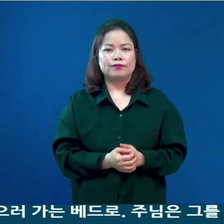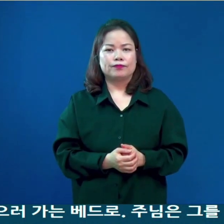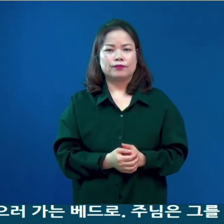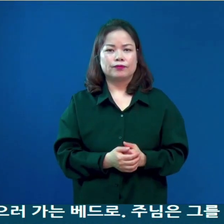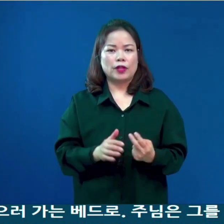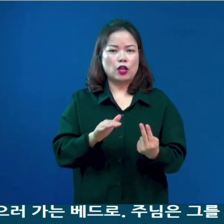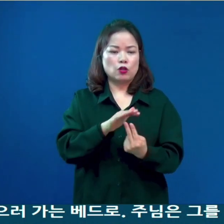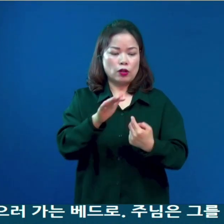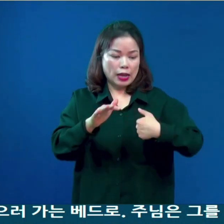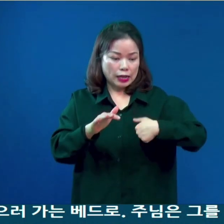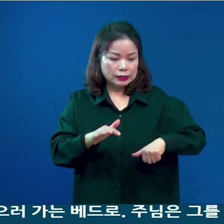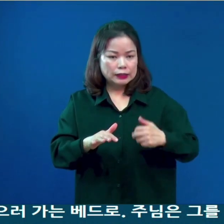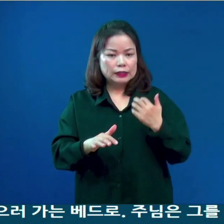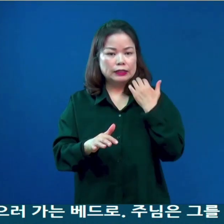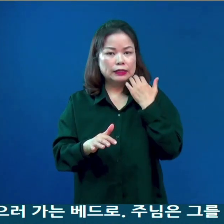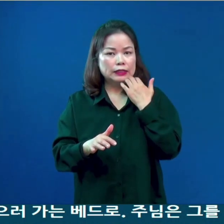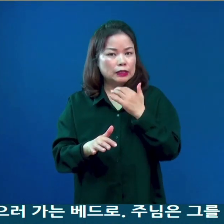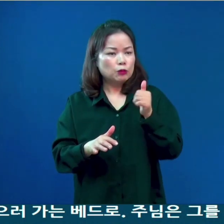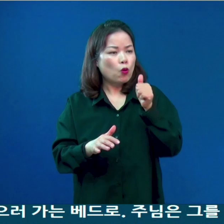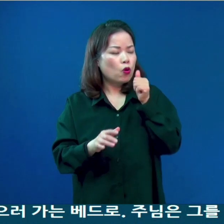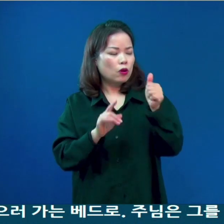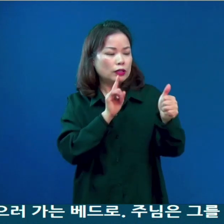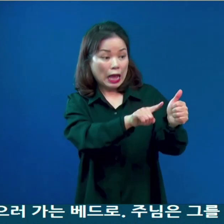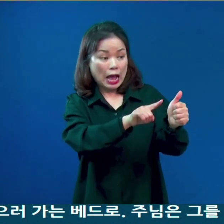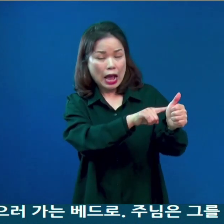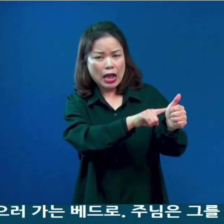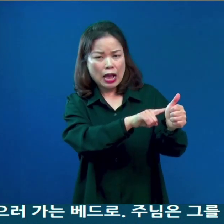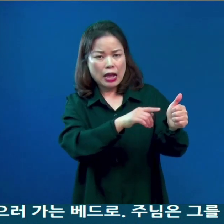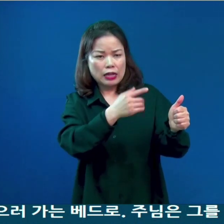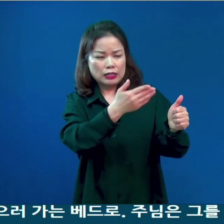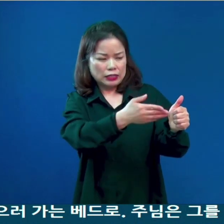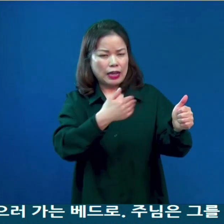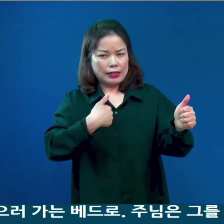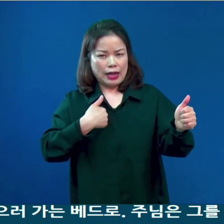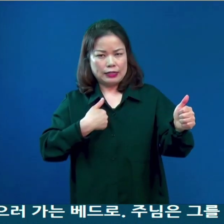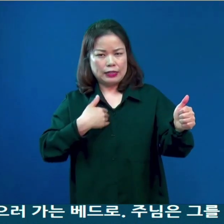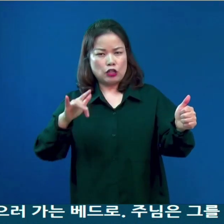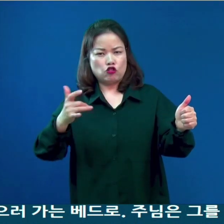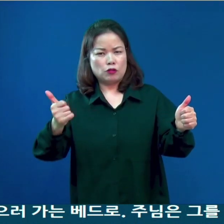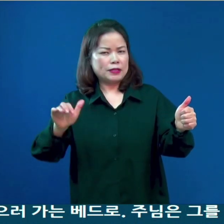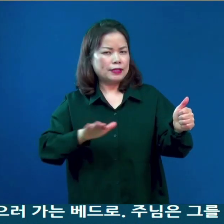요한의 아들 시몬아, 네가 나를 사랑하느냐?